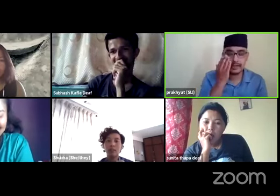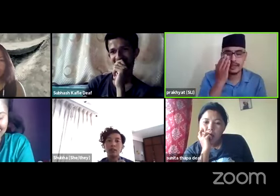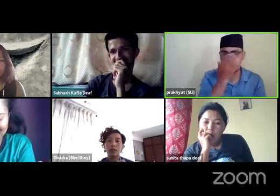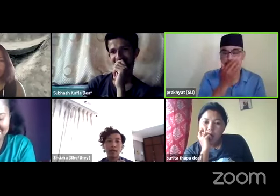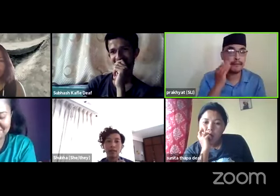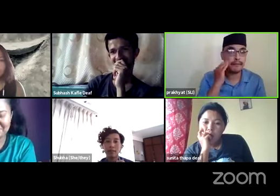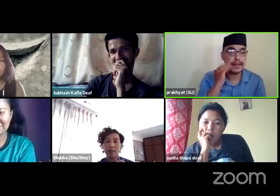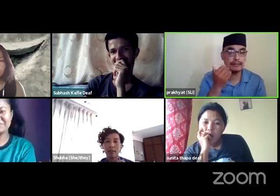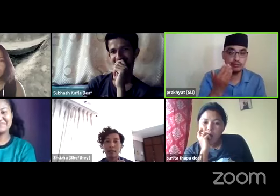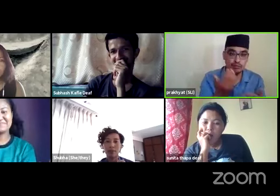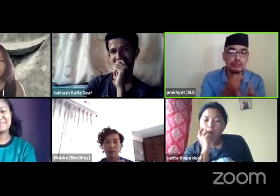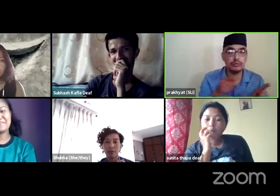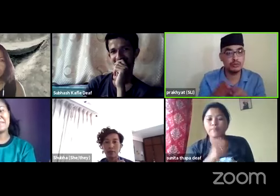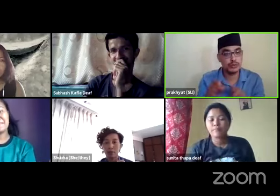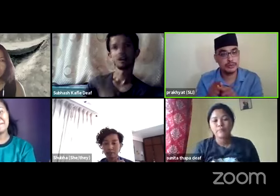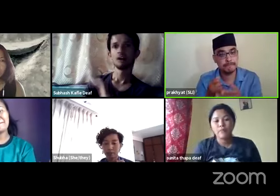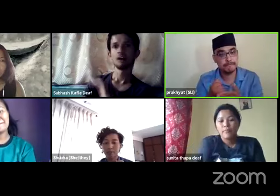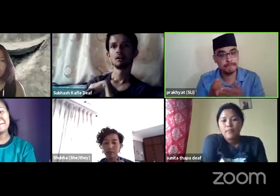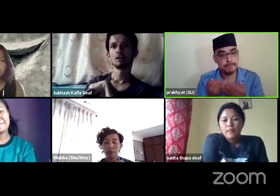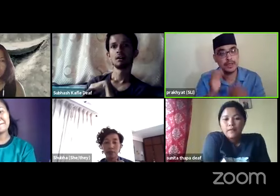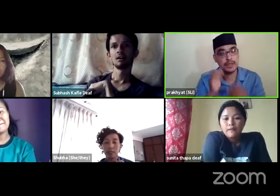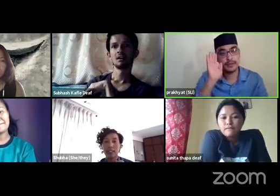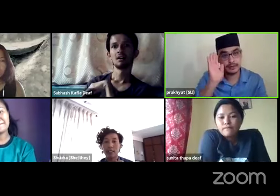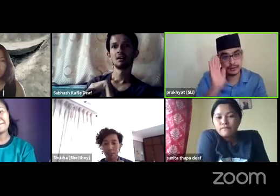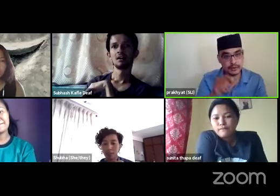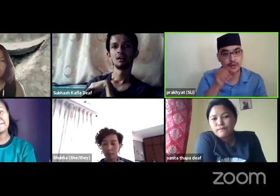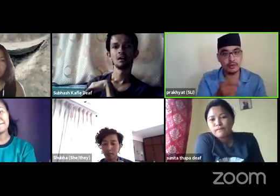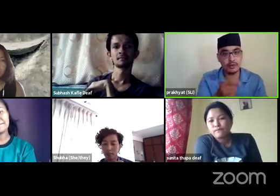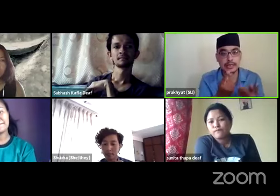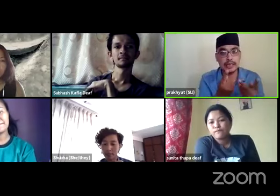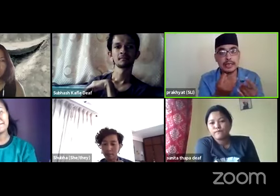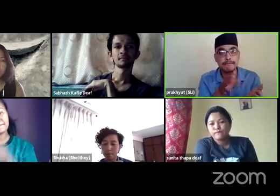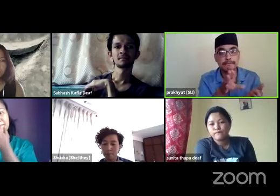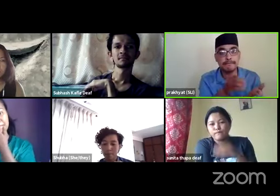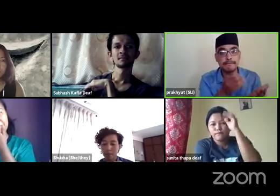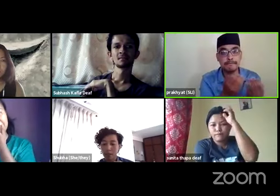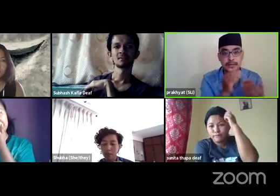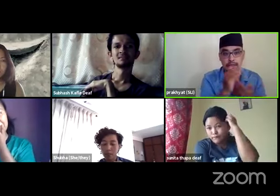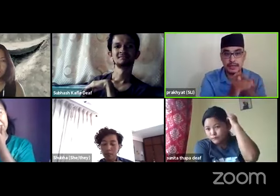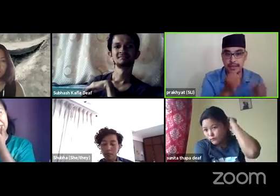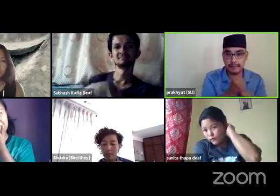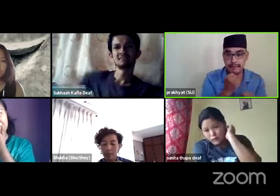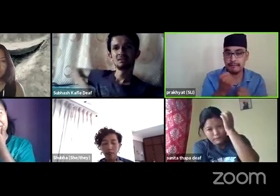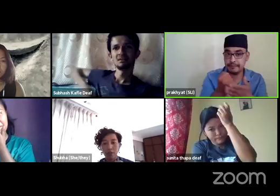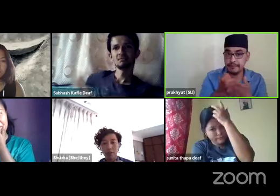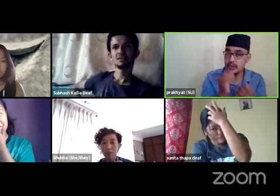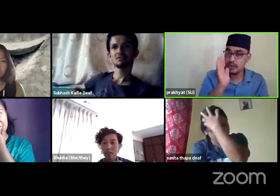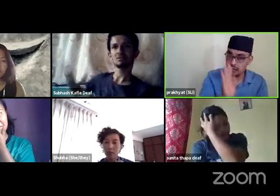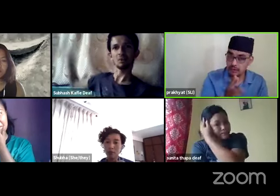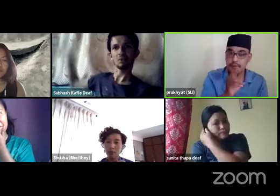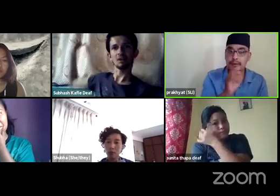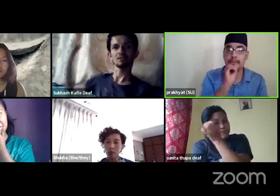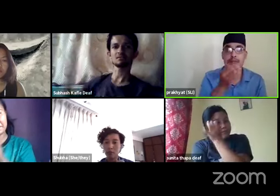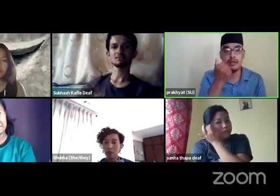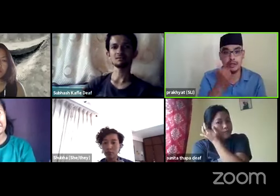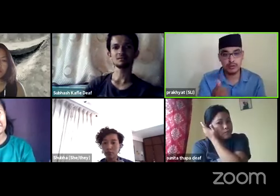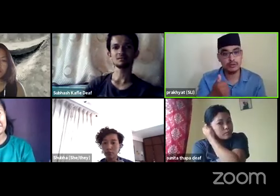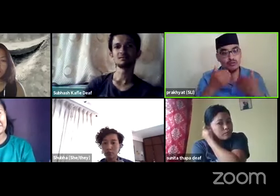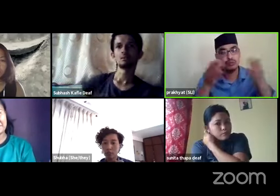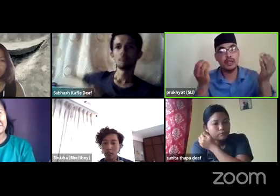उहाँहरूले पनि हामीलाई सहयोग गर्नुभएछ यो डेटा कलेक्सन गर्ने प्रोसेसमा। त्यति भन्दै म चाहिँ अब फ्लोर